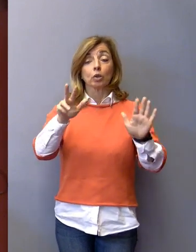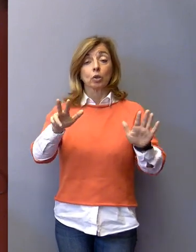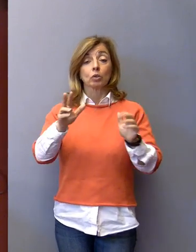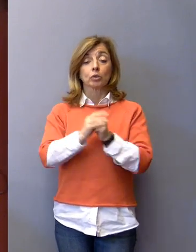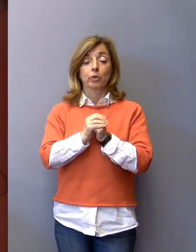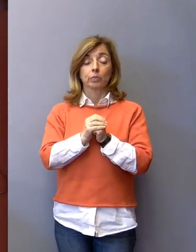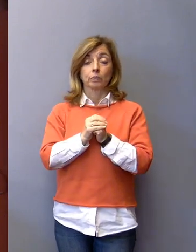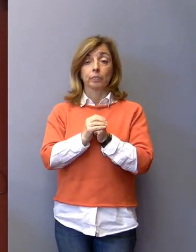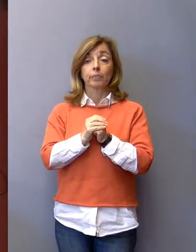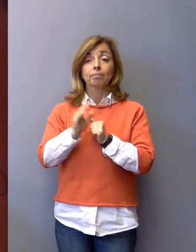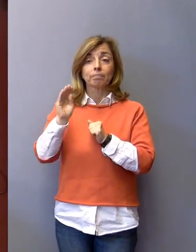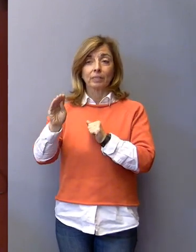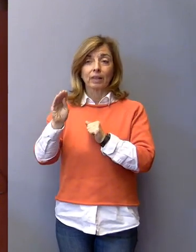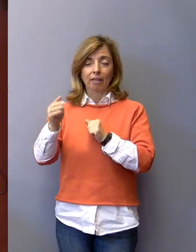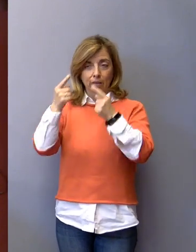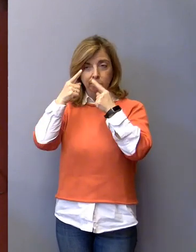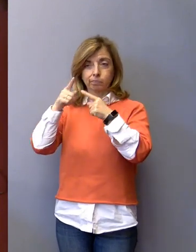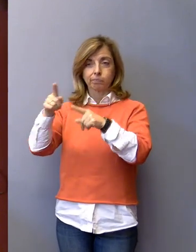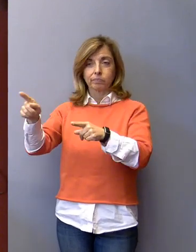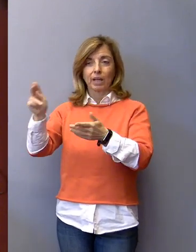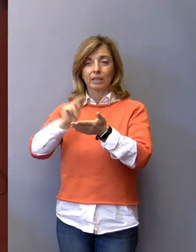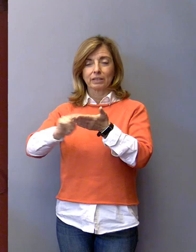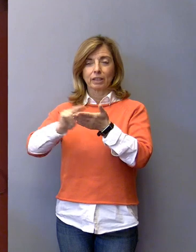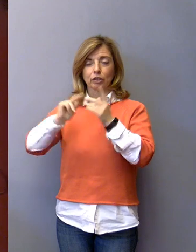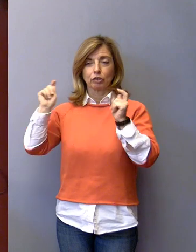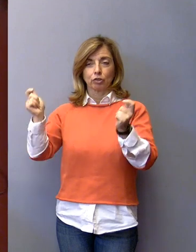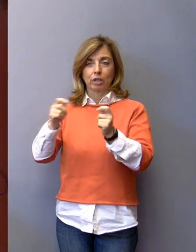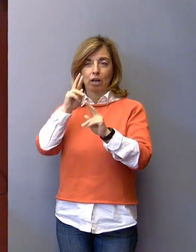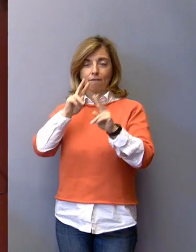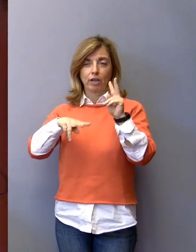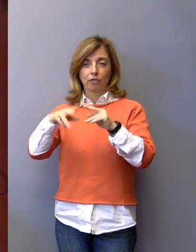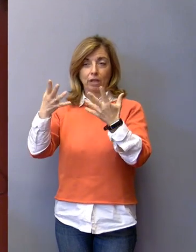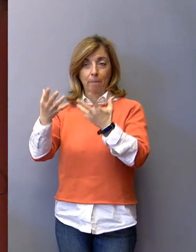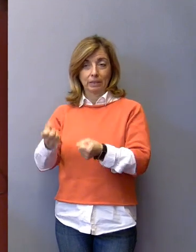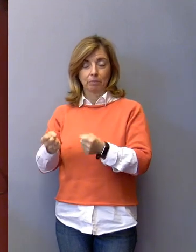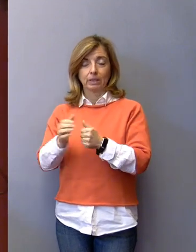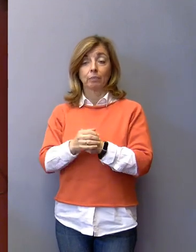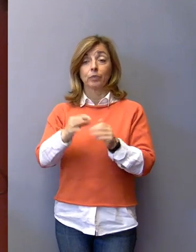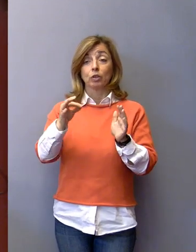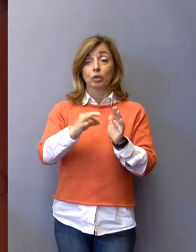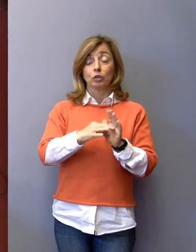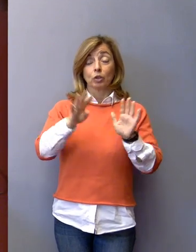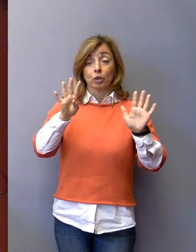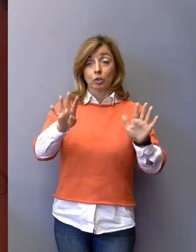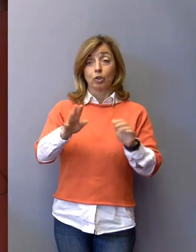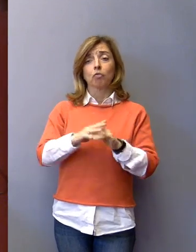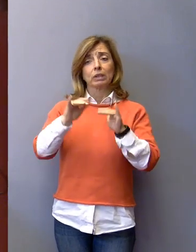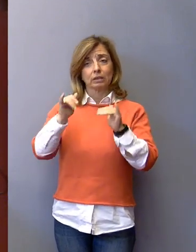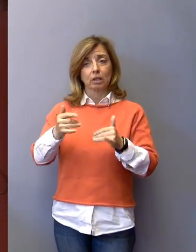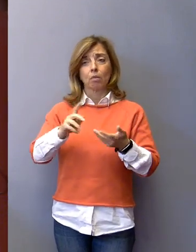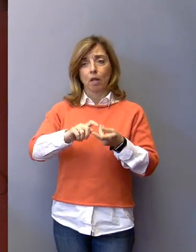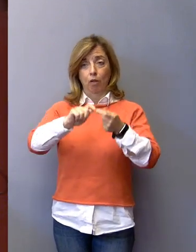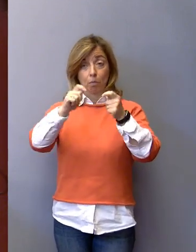chiedo una verifica di ammissibilità alla segreteria generale l'ordine del giorno numero 9 si con